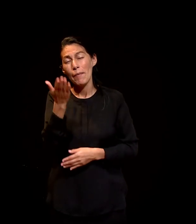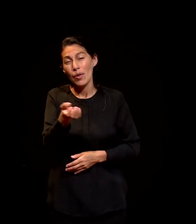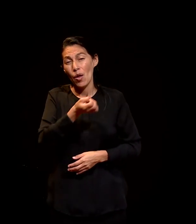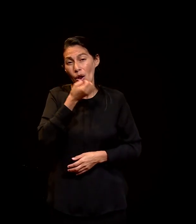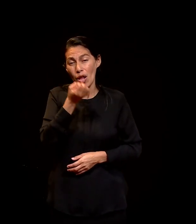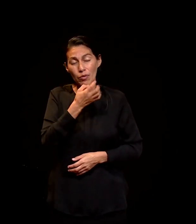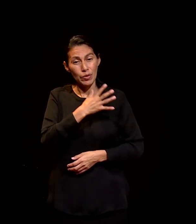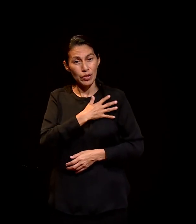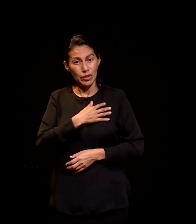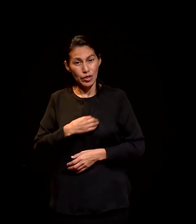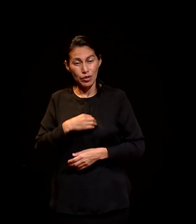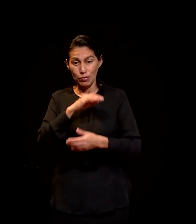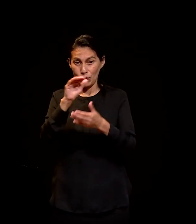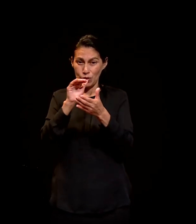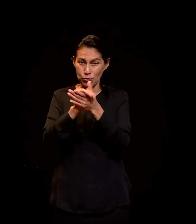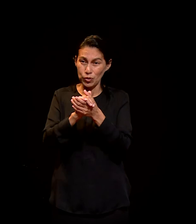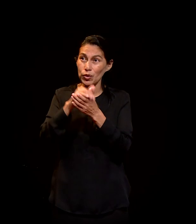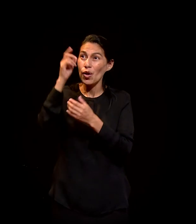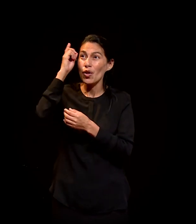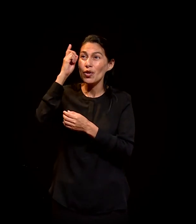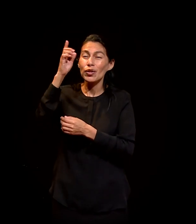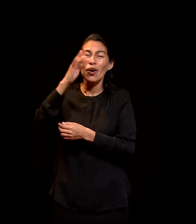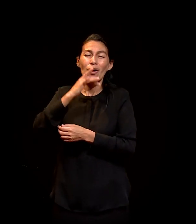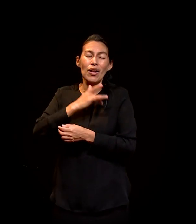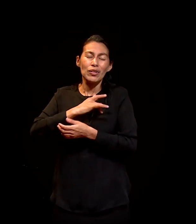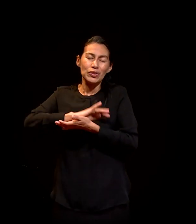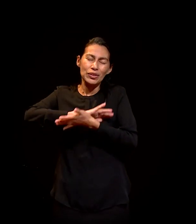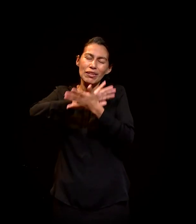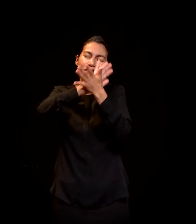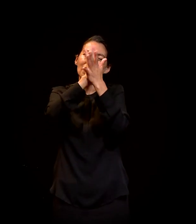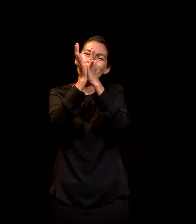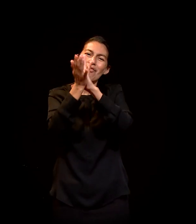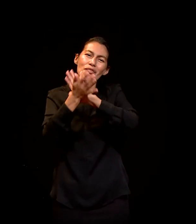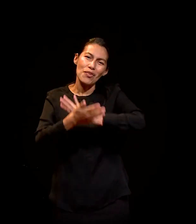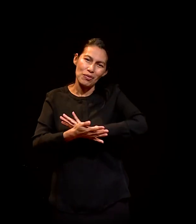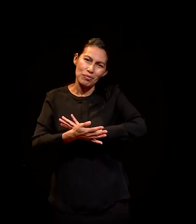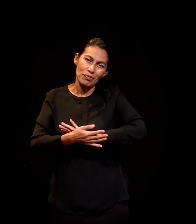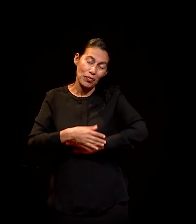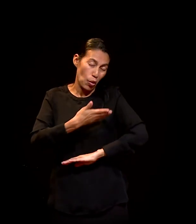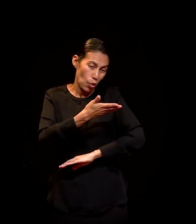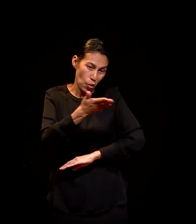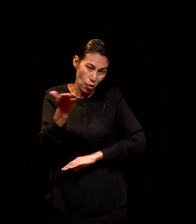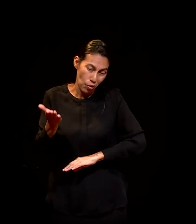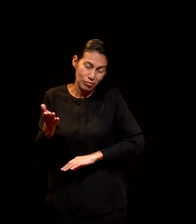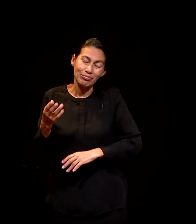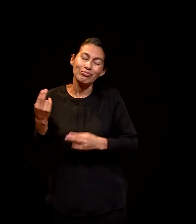por eso lo que todos los demás